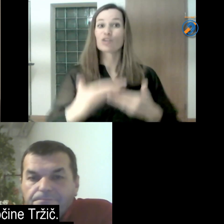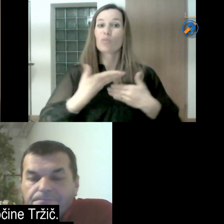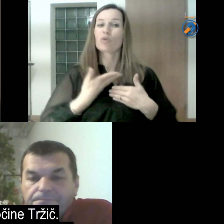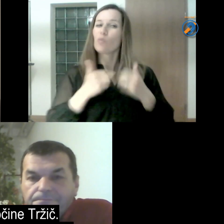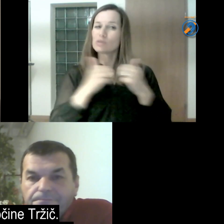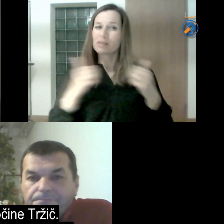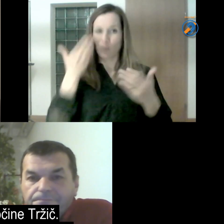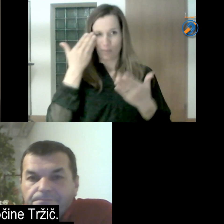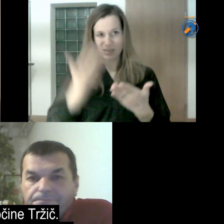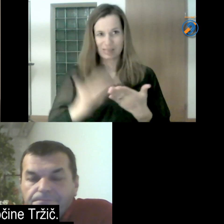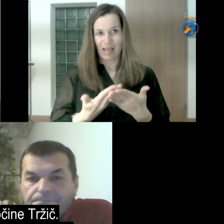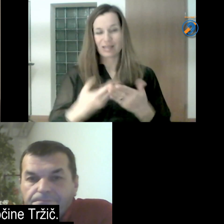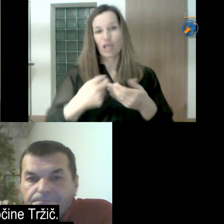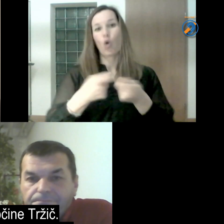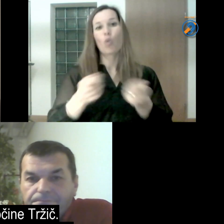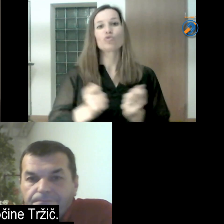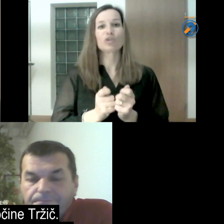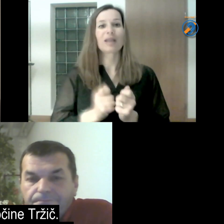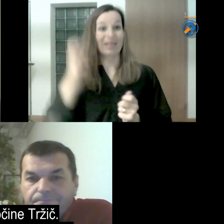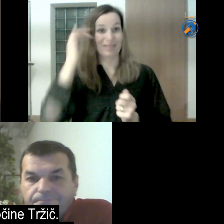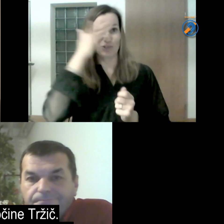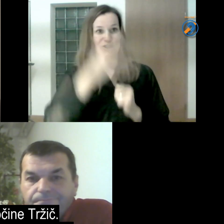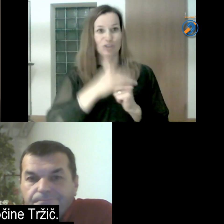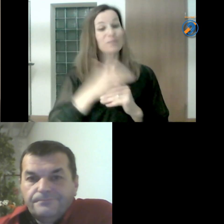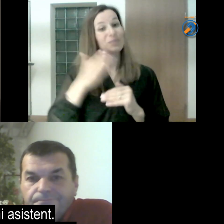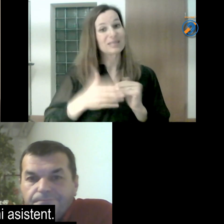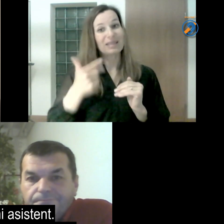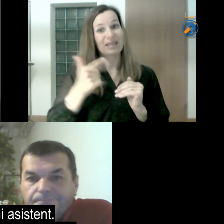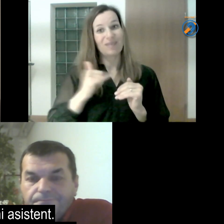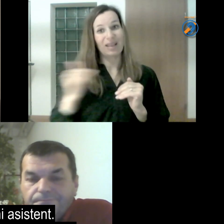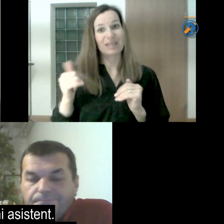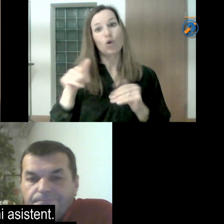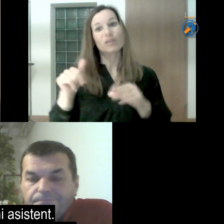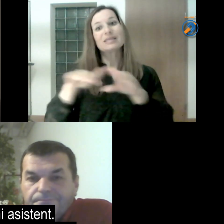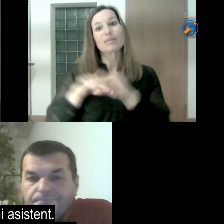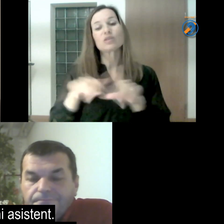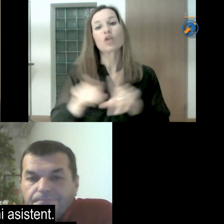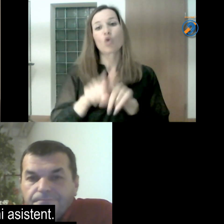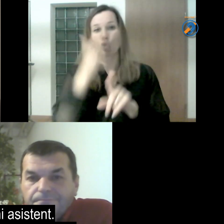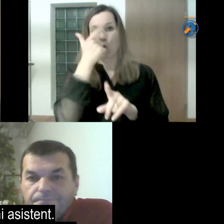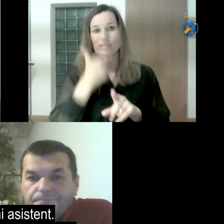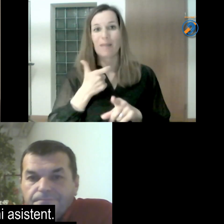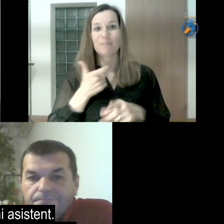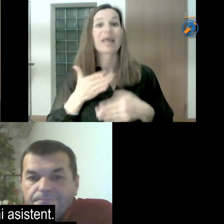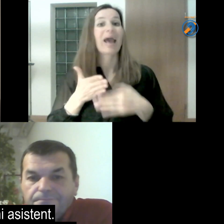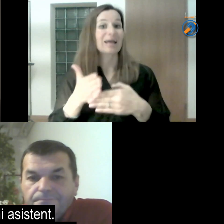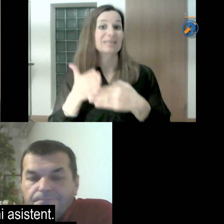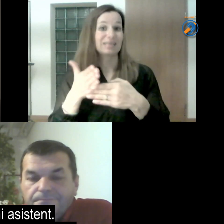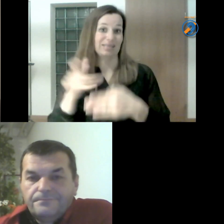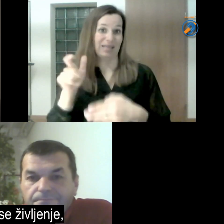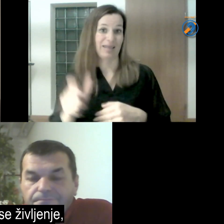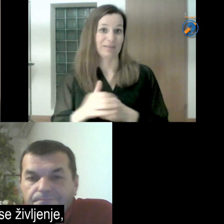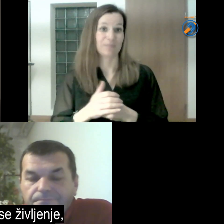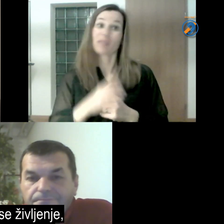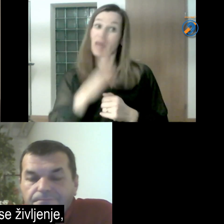priznanje župana občine Tržič. Zadnji 2 leti je zaposlen kot osebni asistent. Z naglušnostjo se